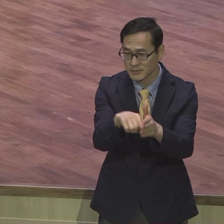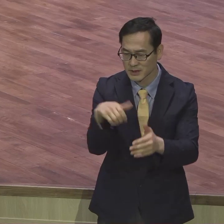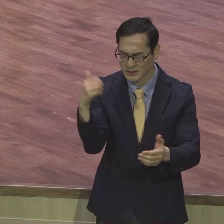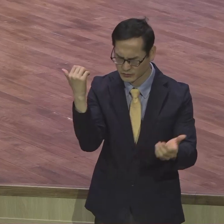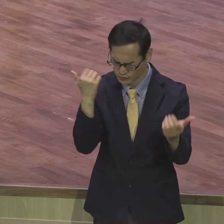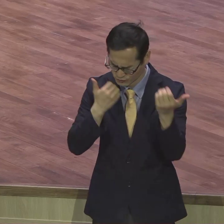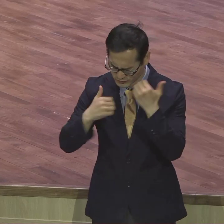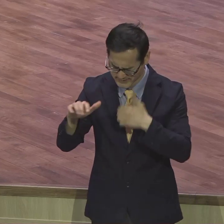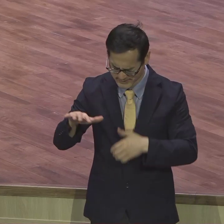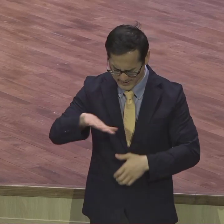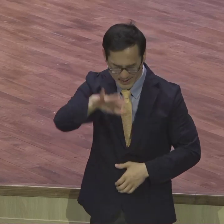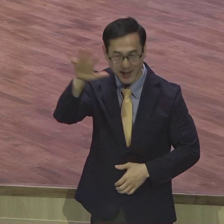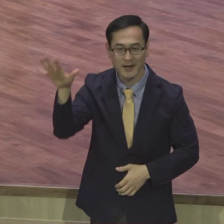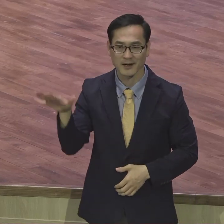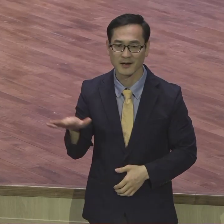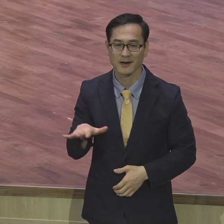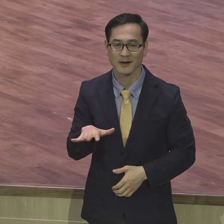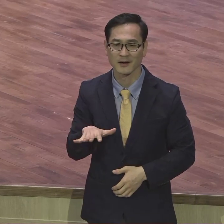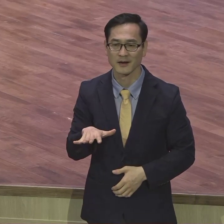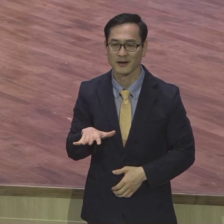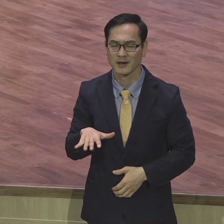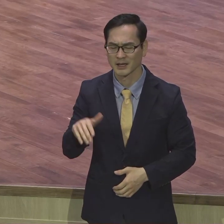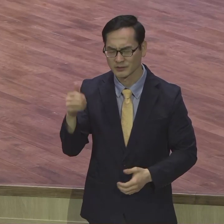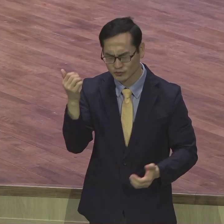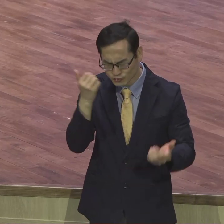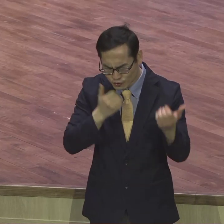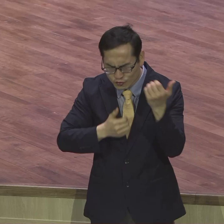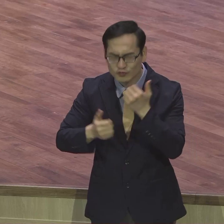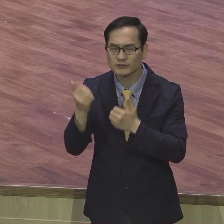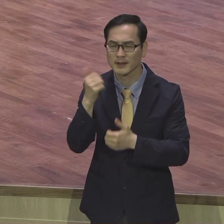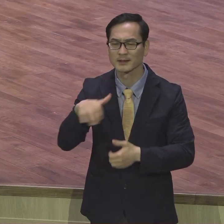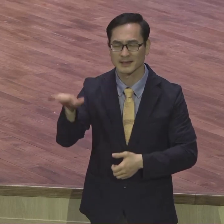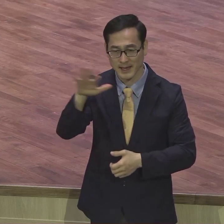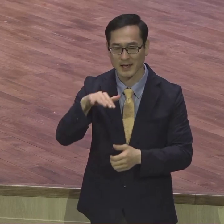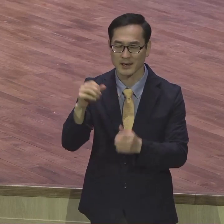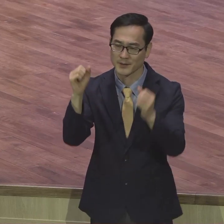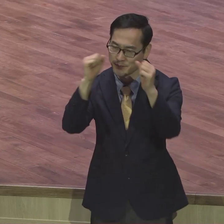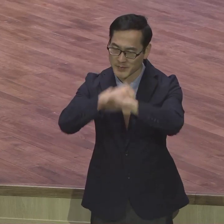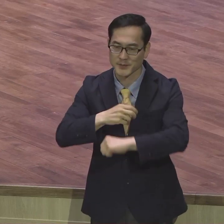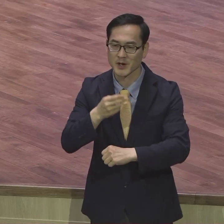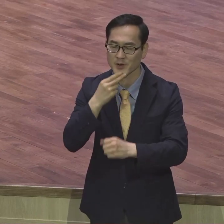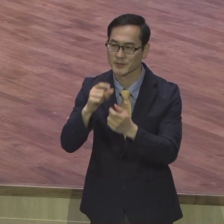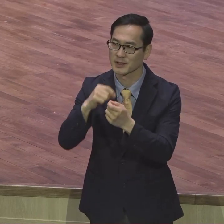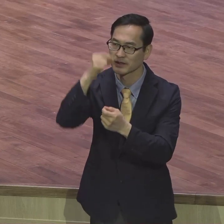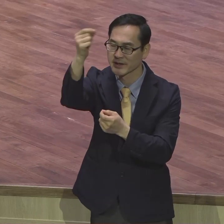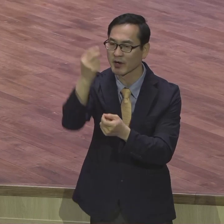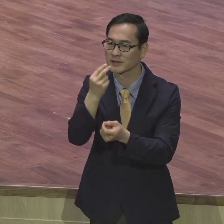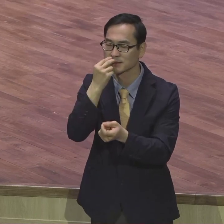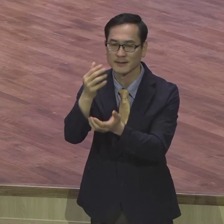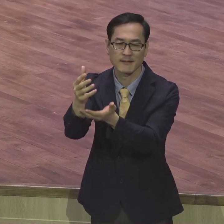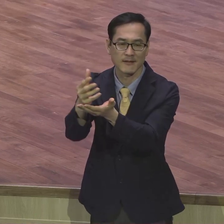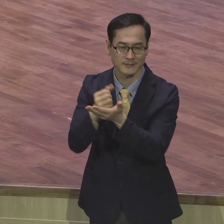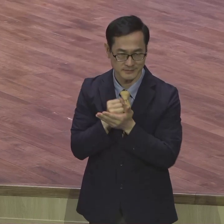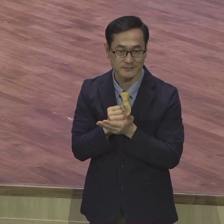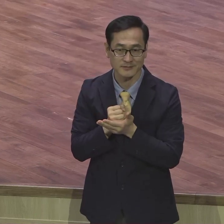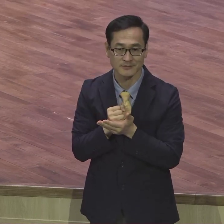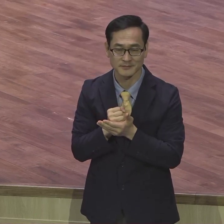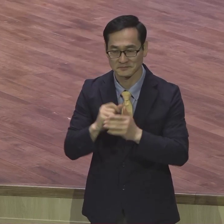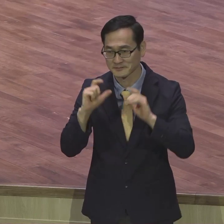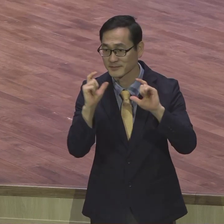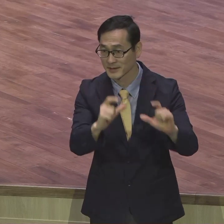누구든지입니다. 누구든지 멸망하지 않고 영생을 얻는다.